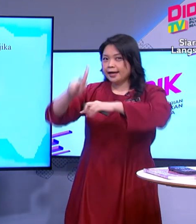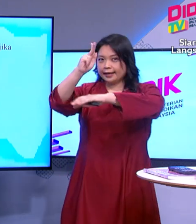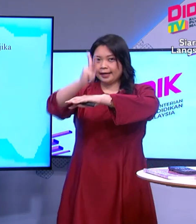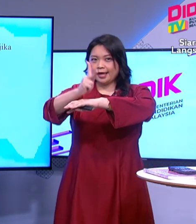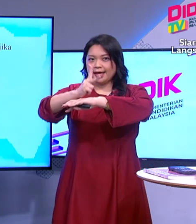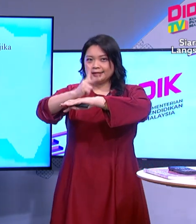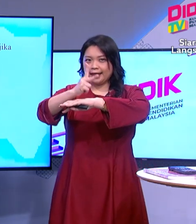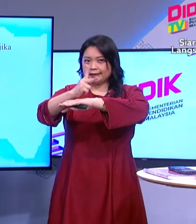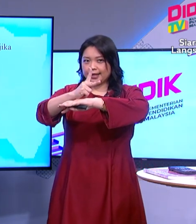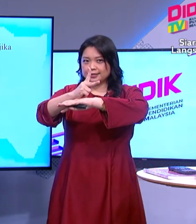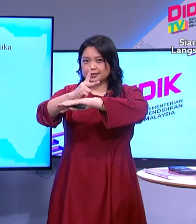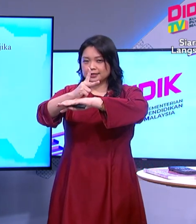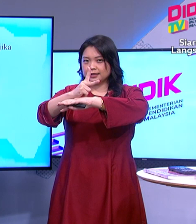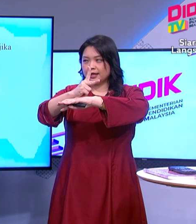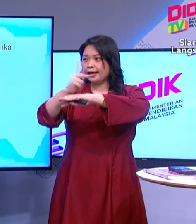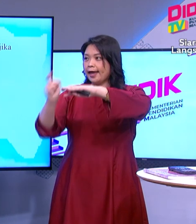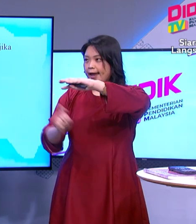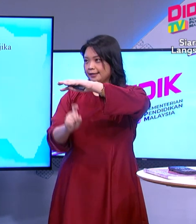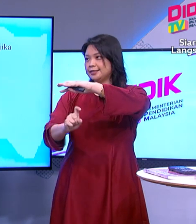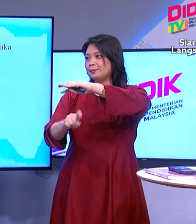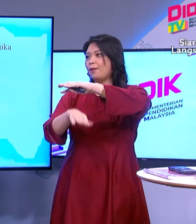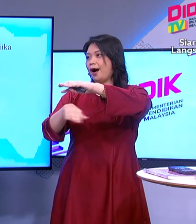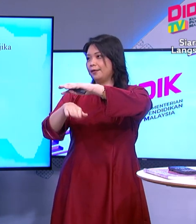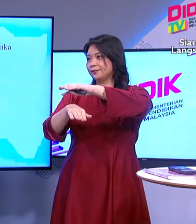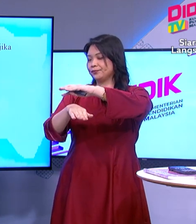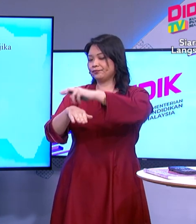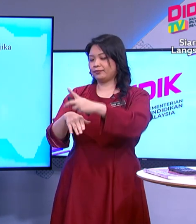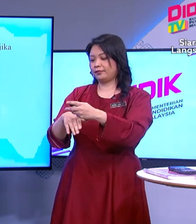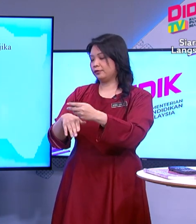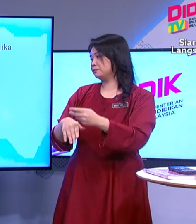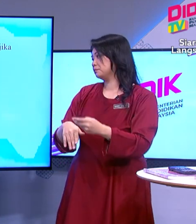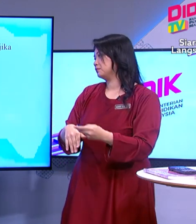key diatas X di bawah oke